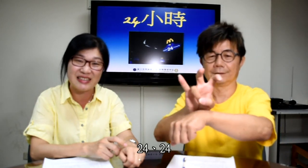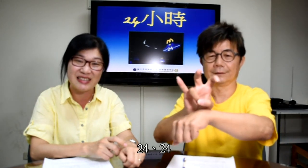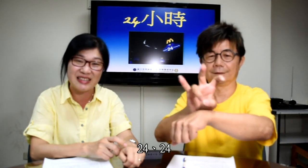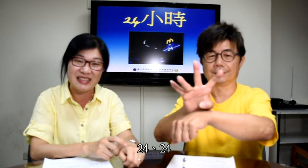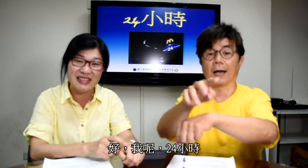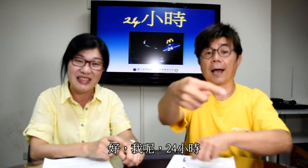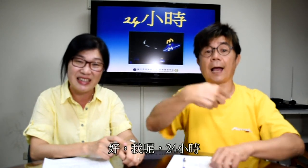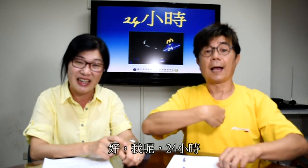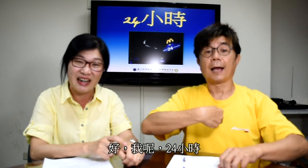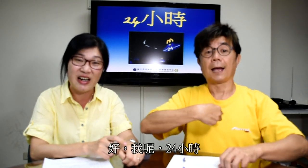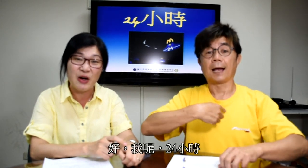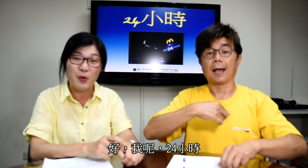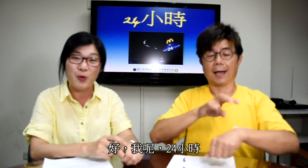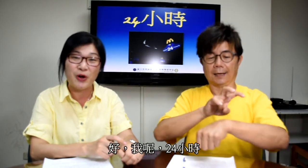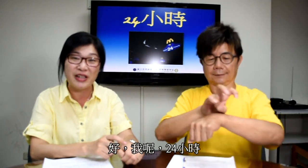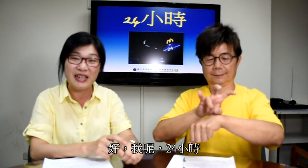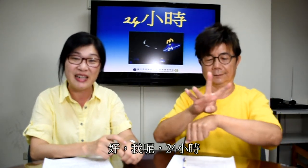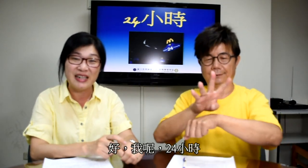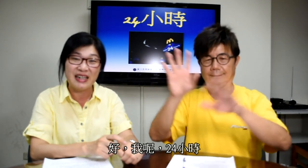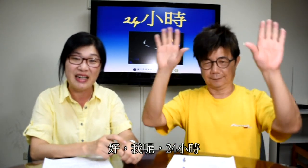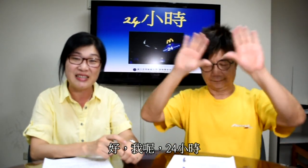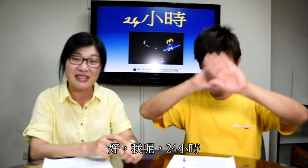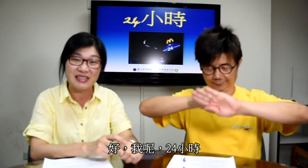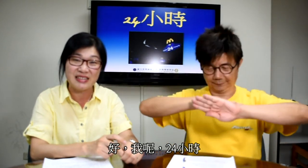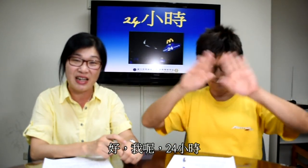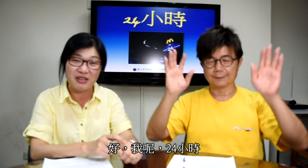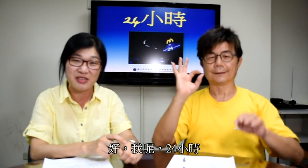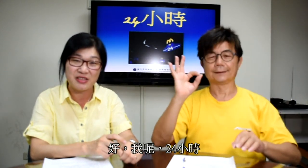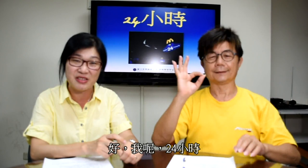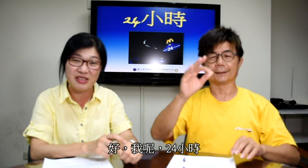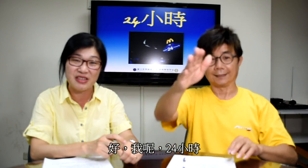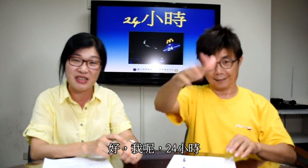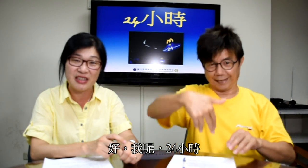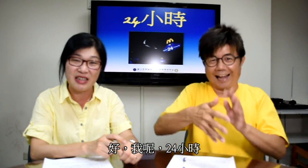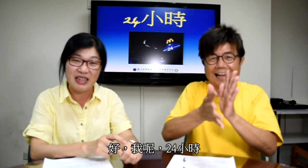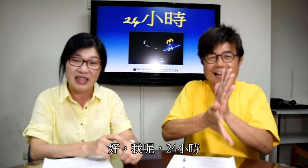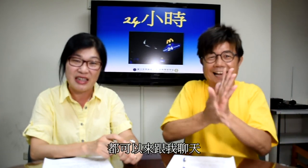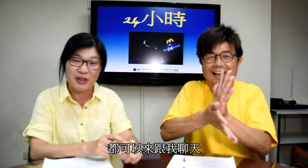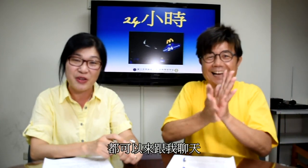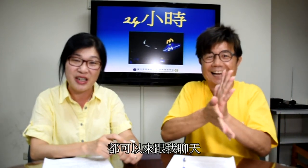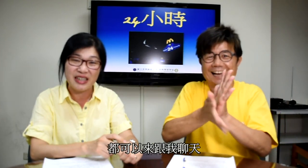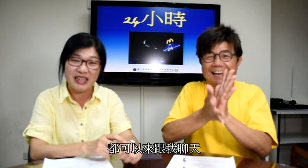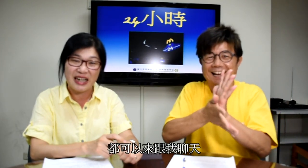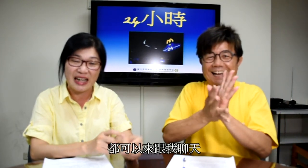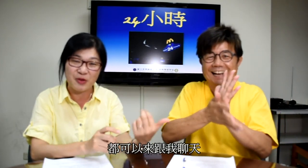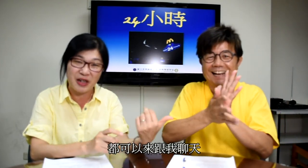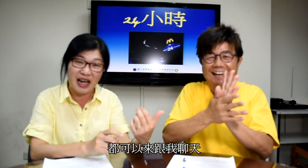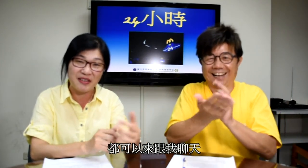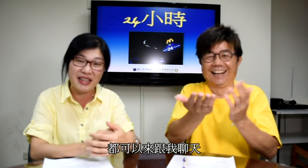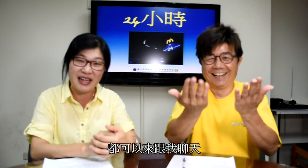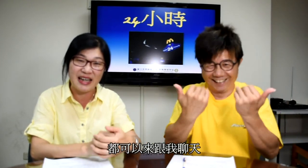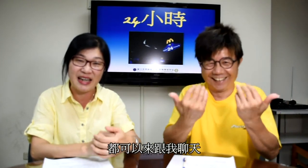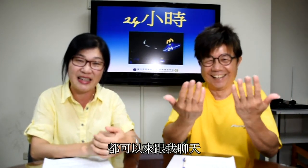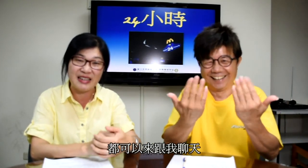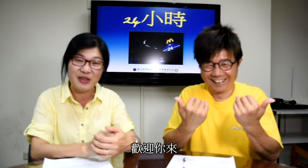24，24，好，我呢24小时都可以来跟我聊天，欢